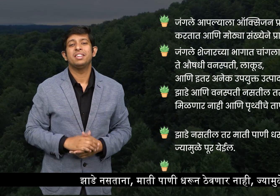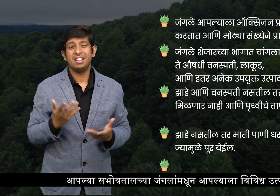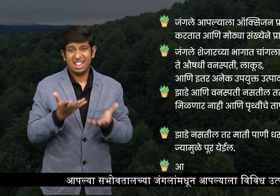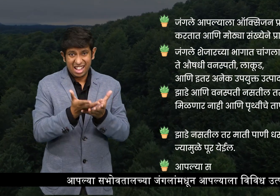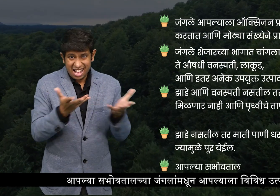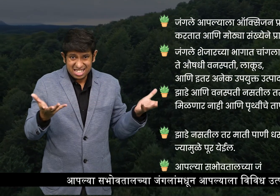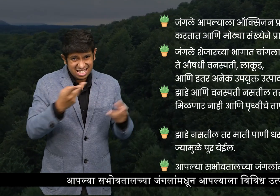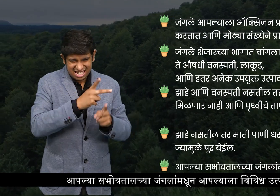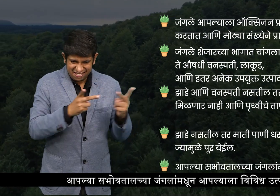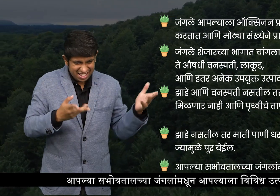आपल्याला